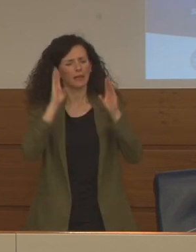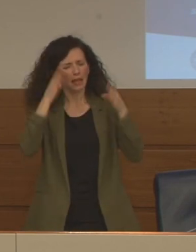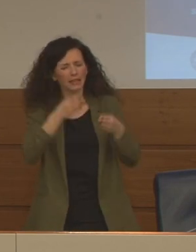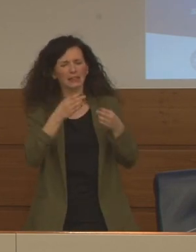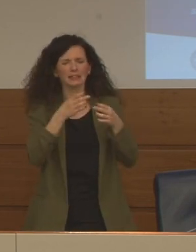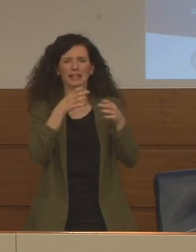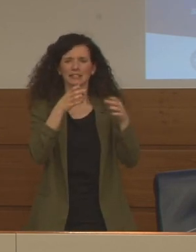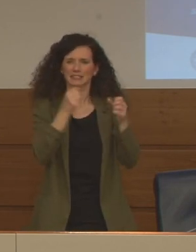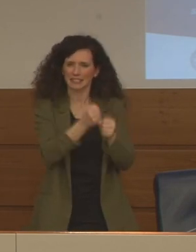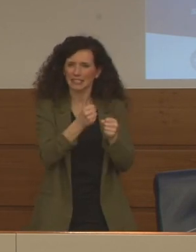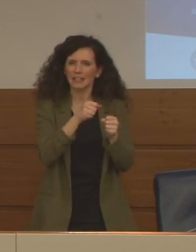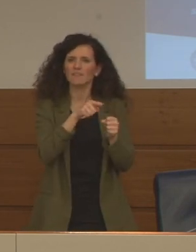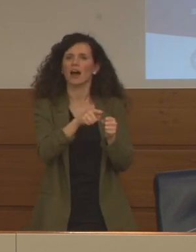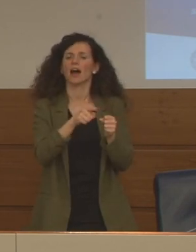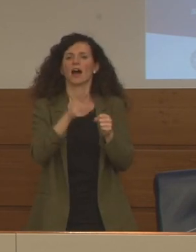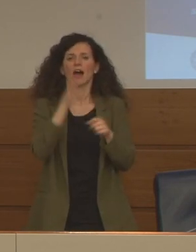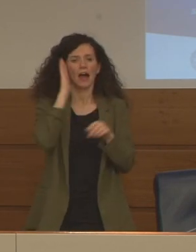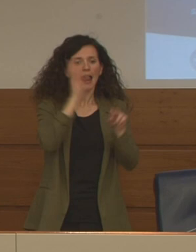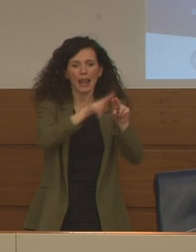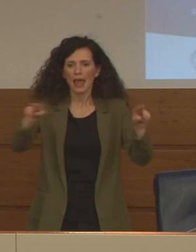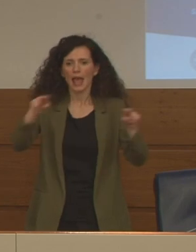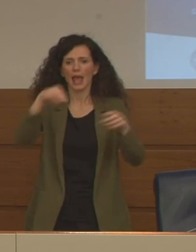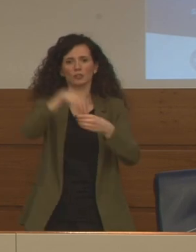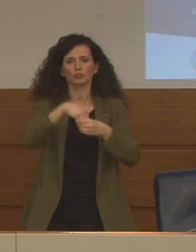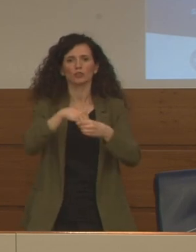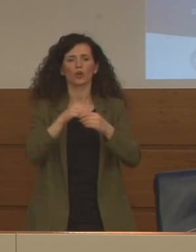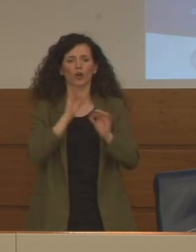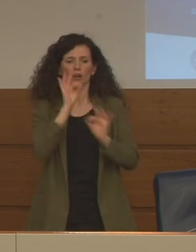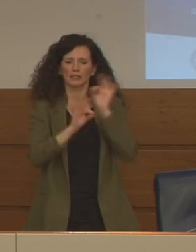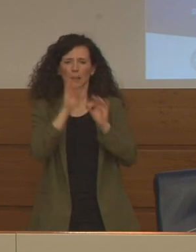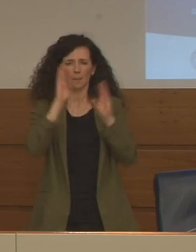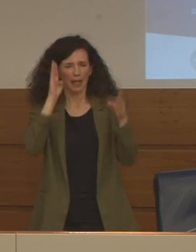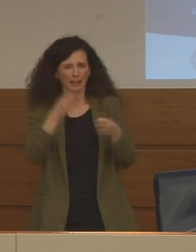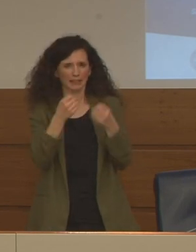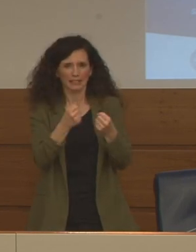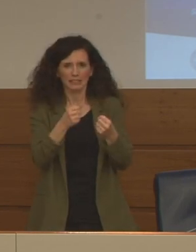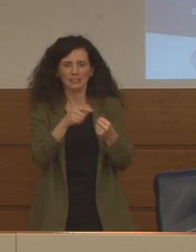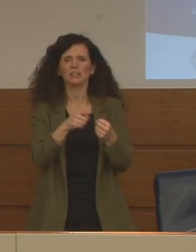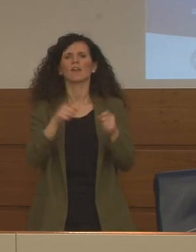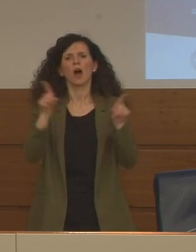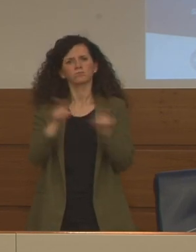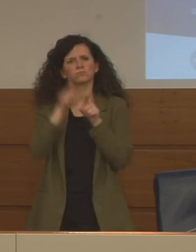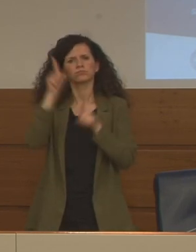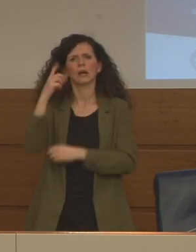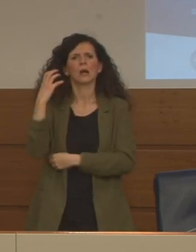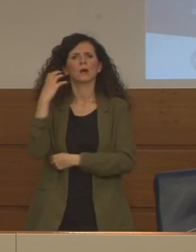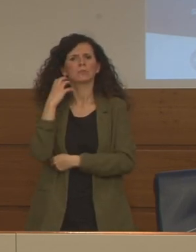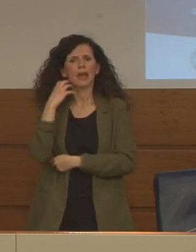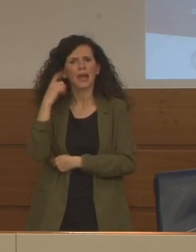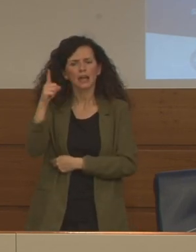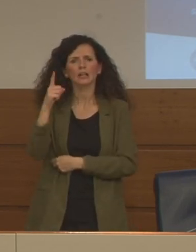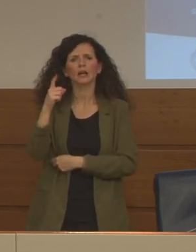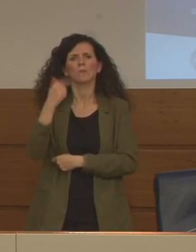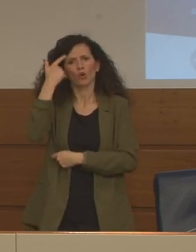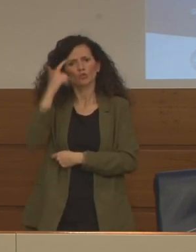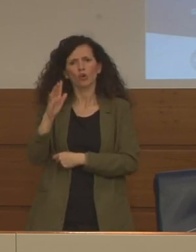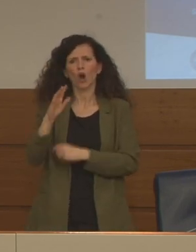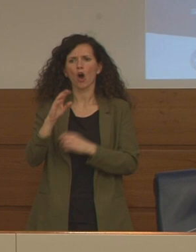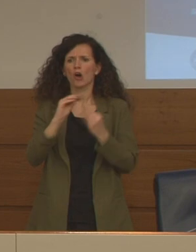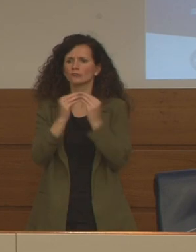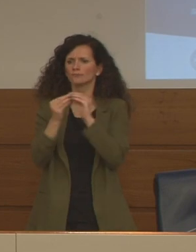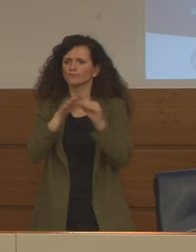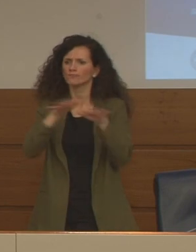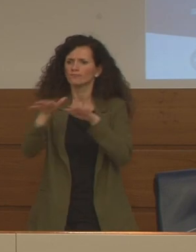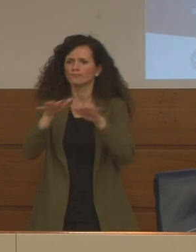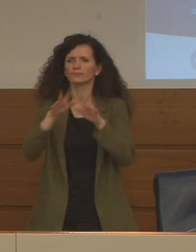intensiva e credo stando a poi alle agenzie so che anche nel bergamasco che stanno attrezzando ulteriori strutture per poter dare